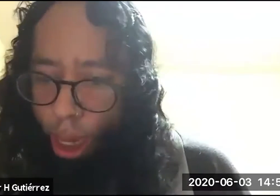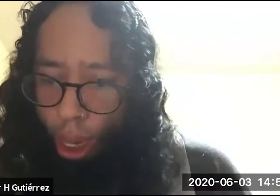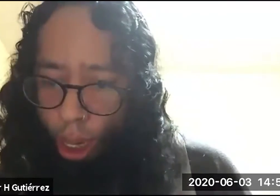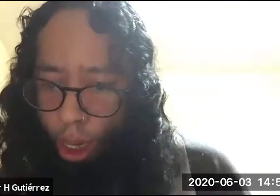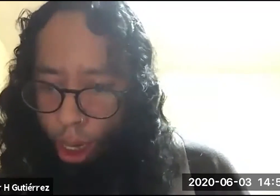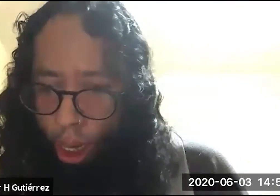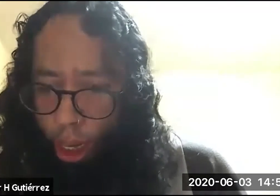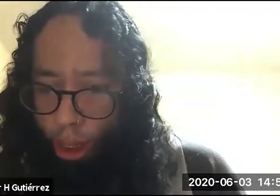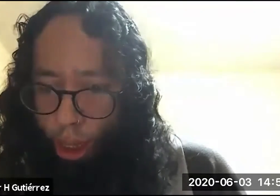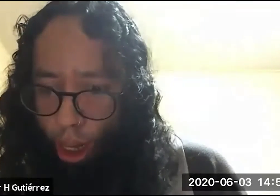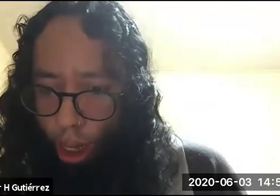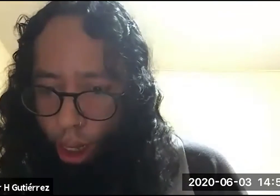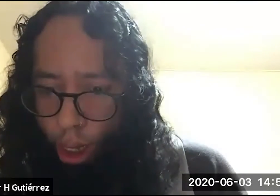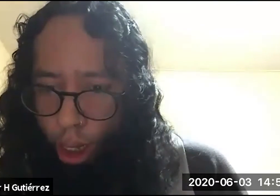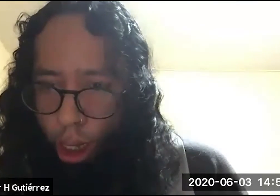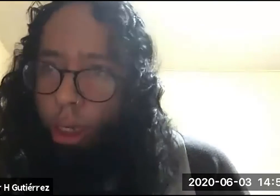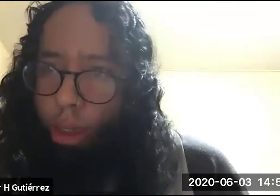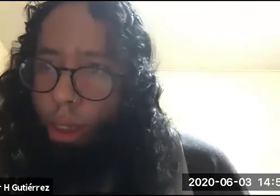compartiendo ahorita,